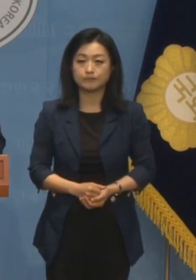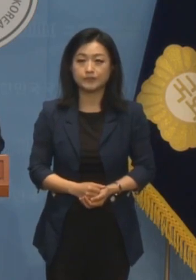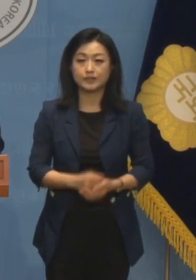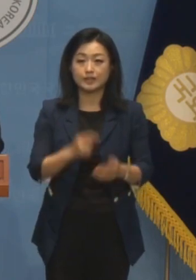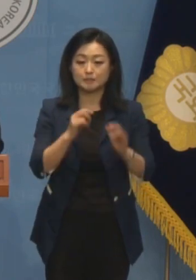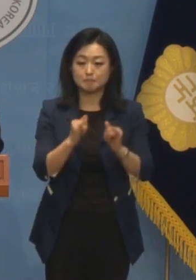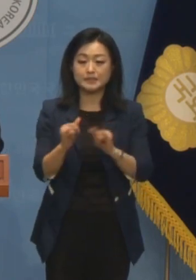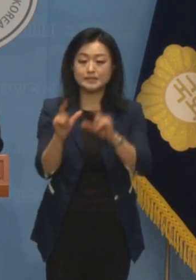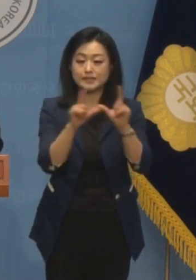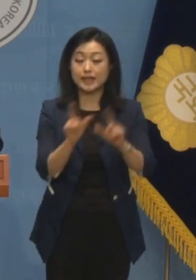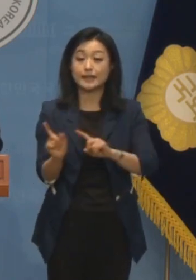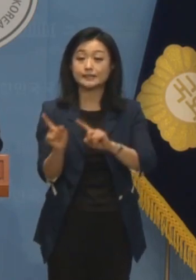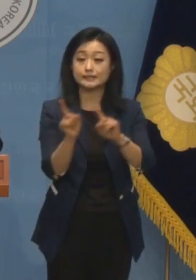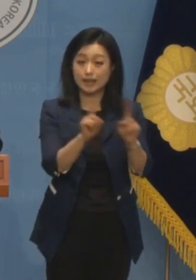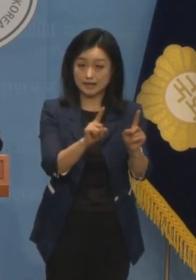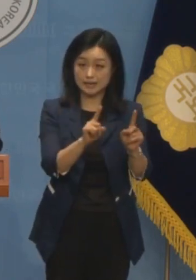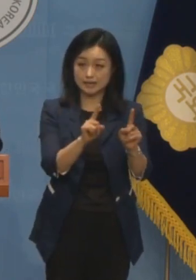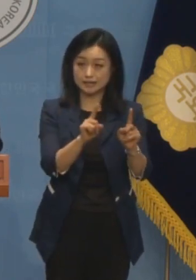민생 살리는